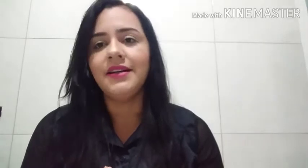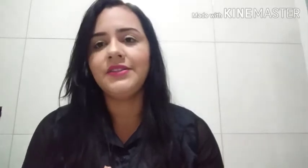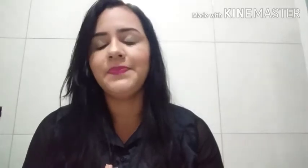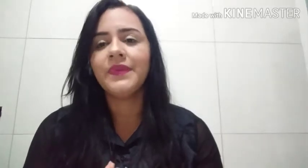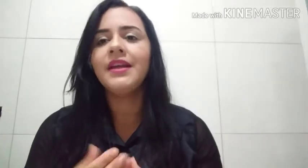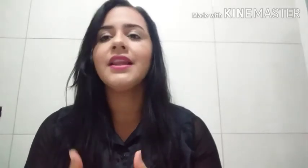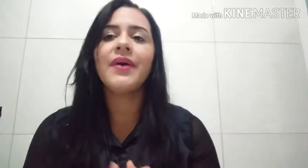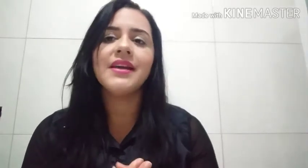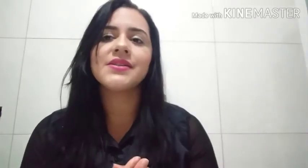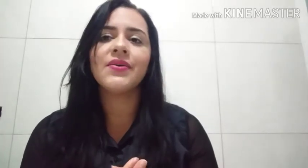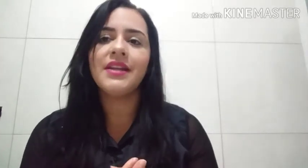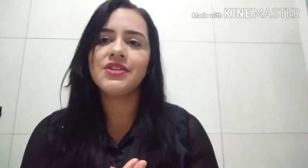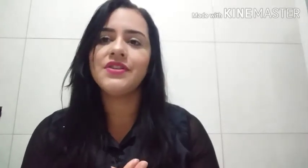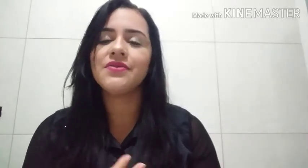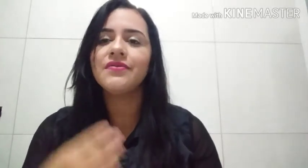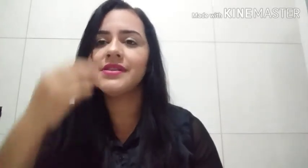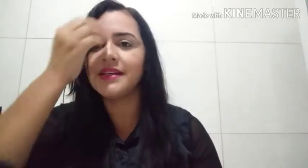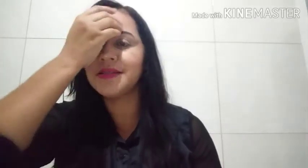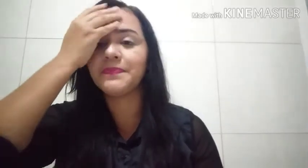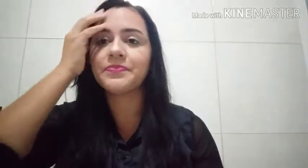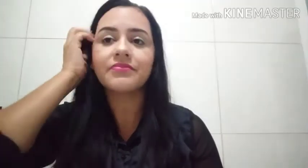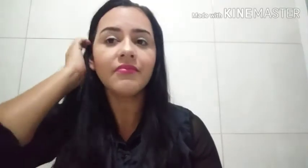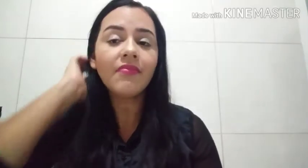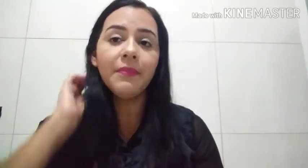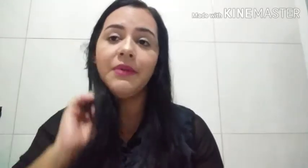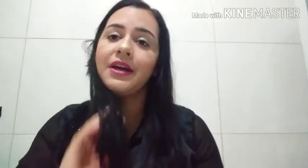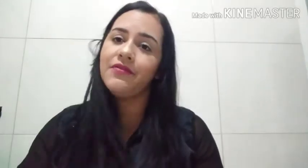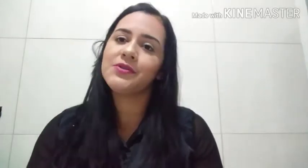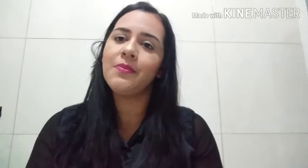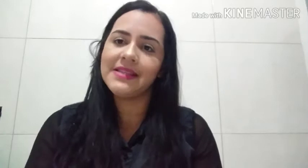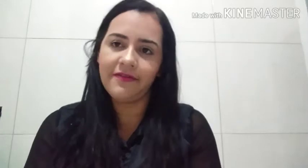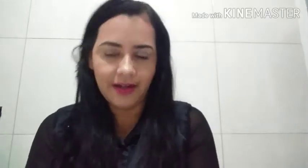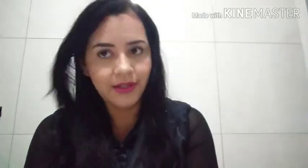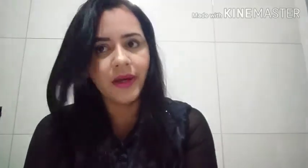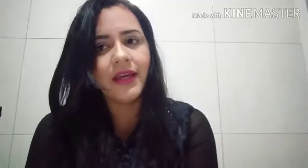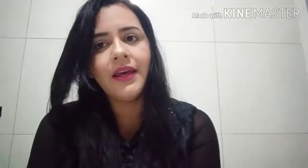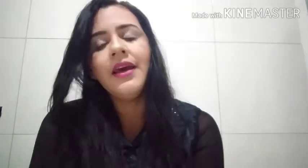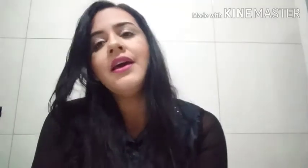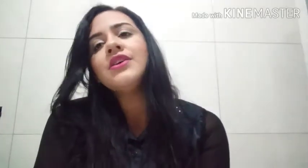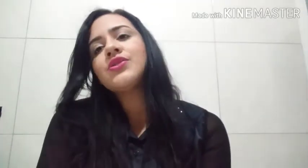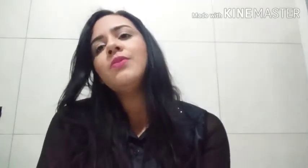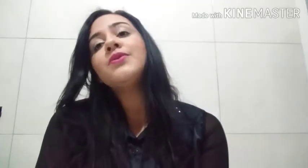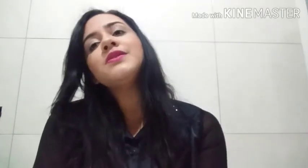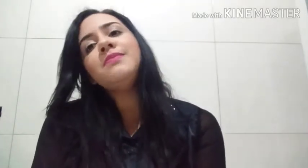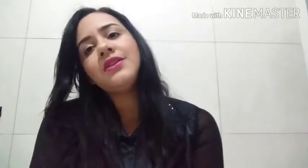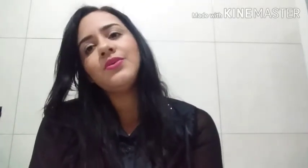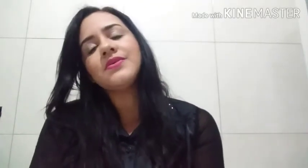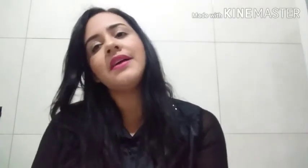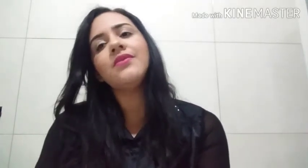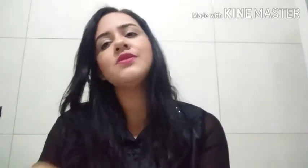interessante. Então é isso que eu queria dividir com vocês. Primeiro, vamos começar falando aqui sobre os mitos, né? Os